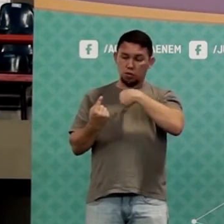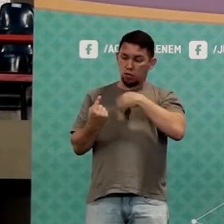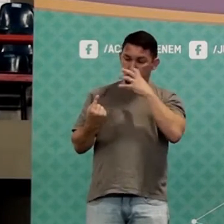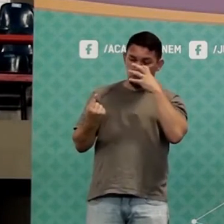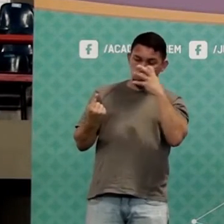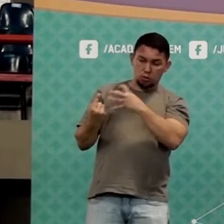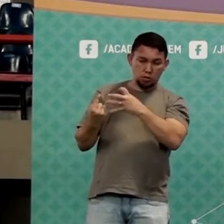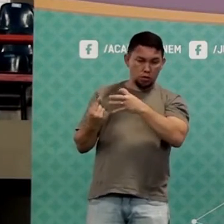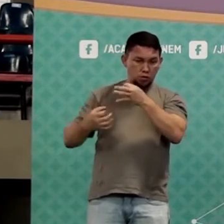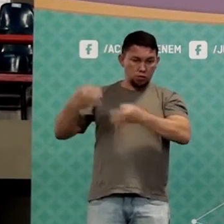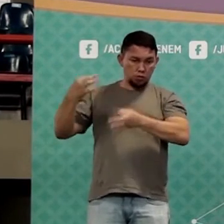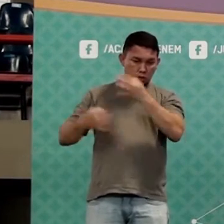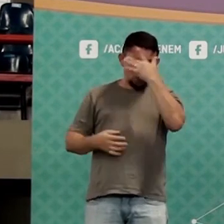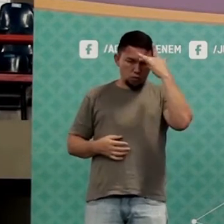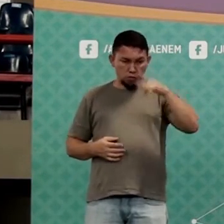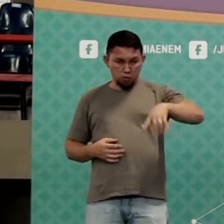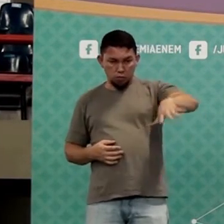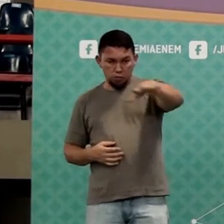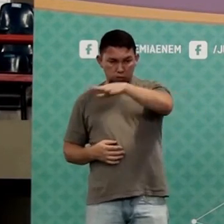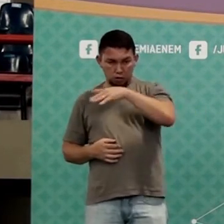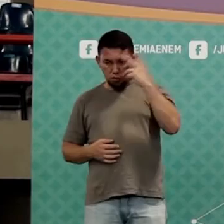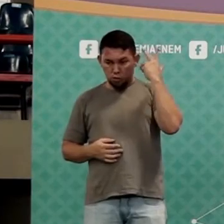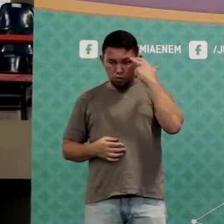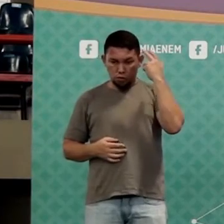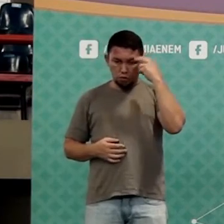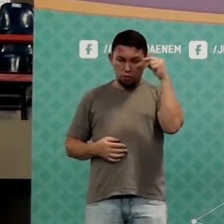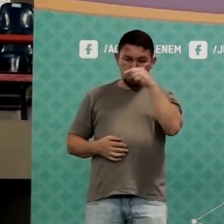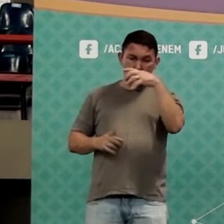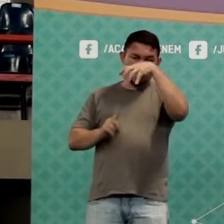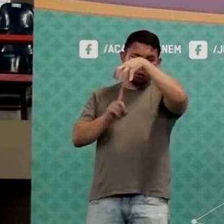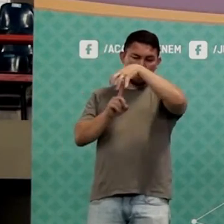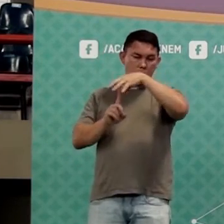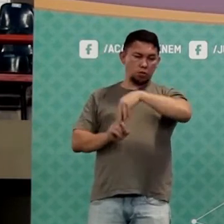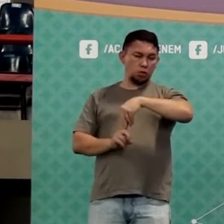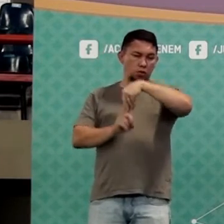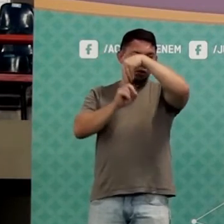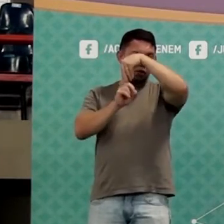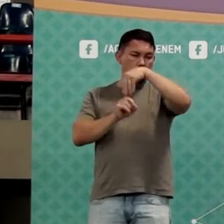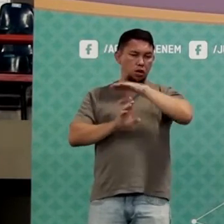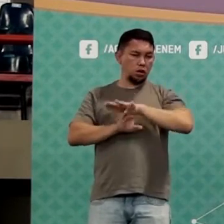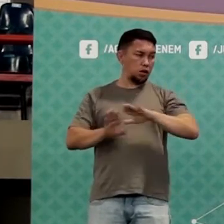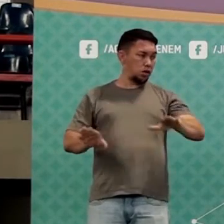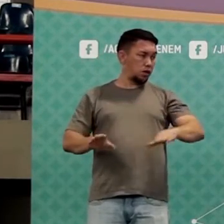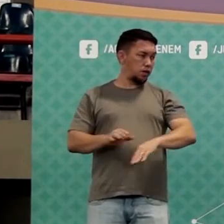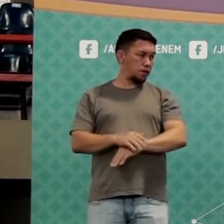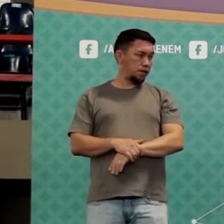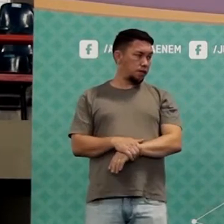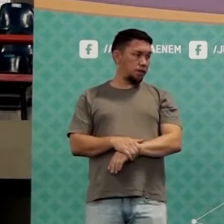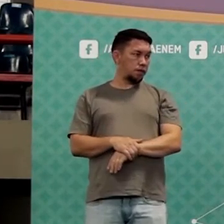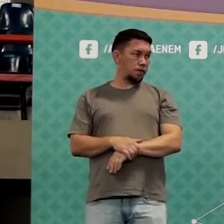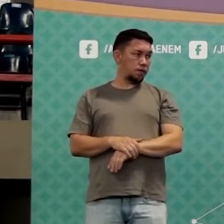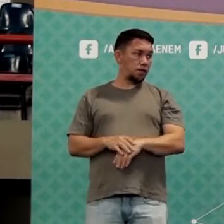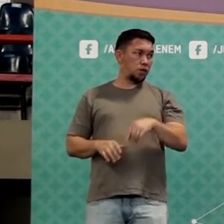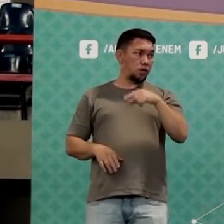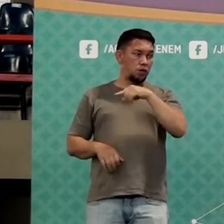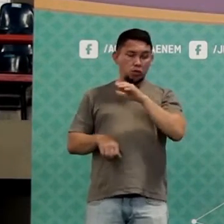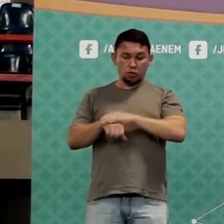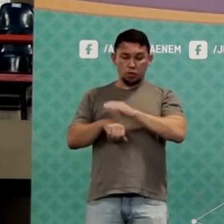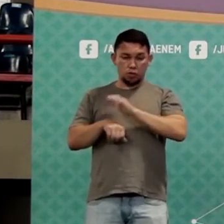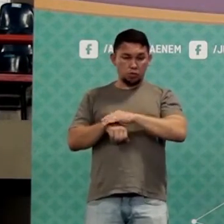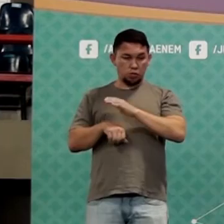igual a uma pessoa comum. Porque o rei é rei, tá? Quando você assume